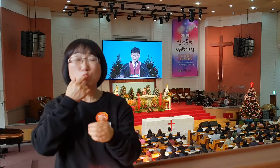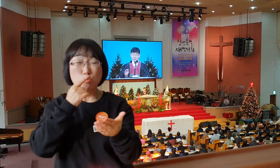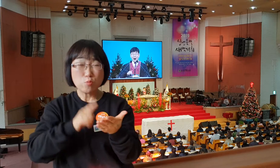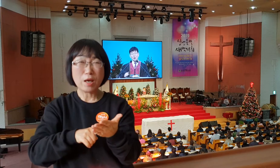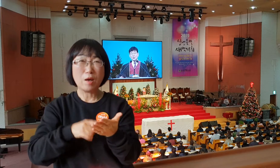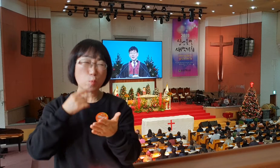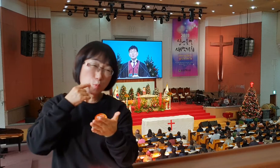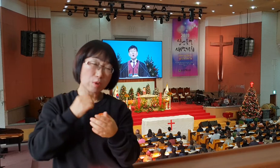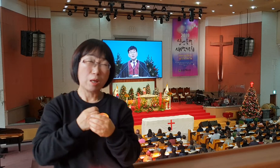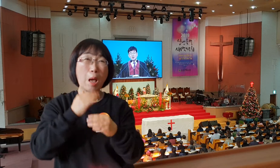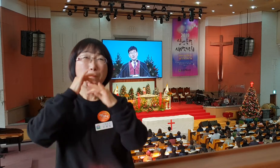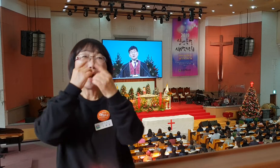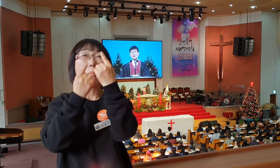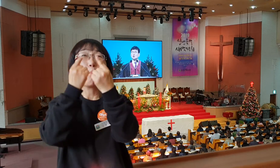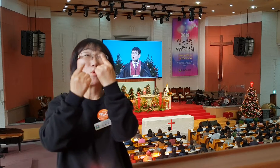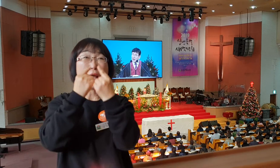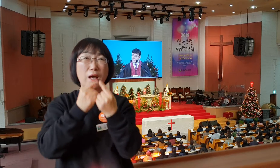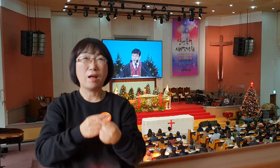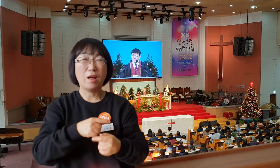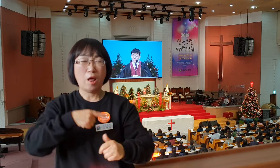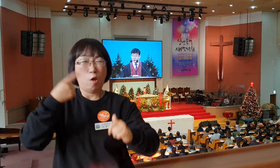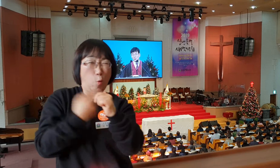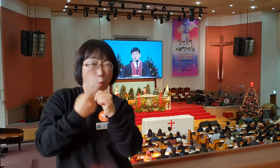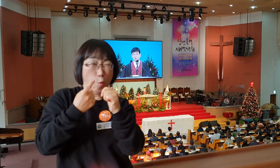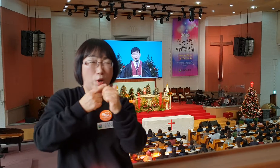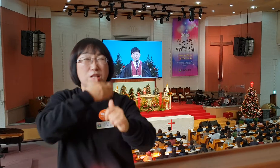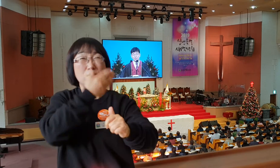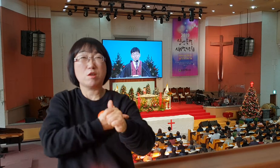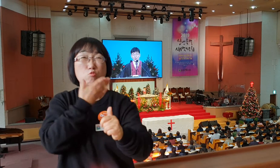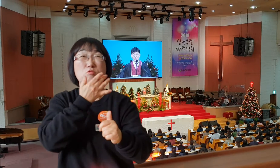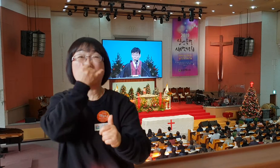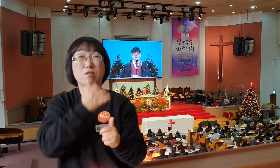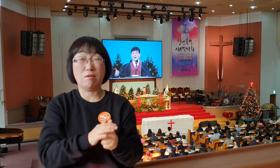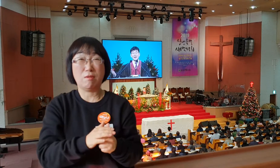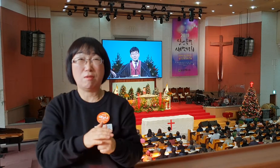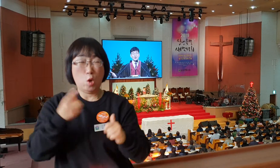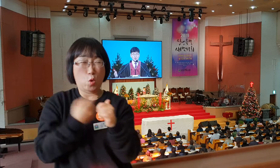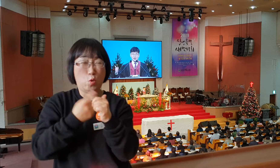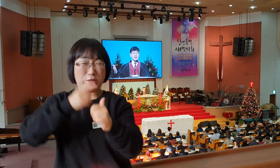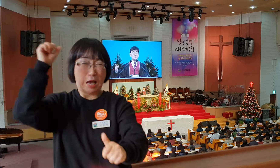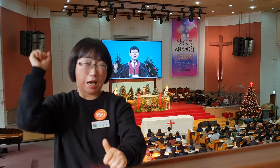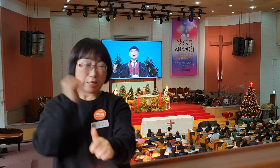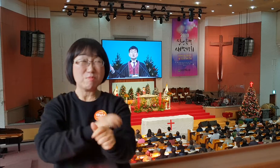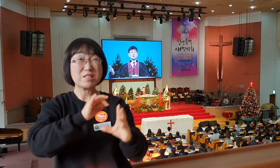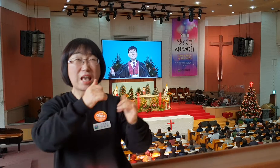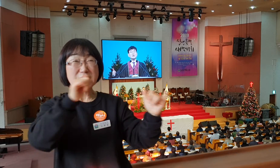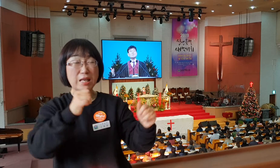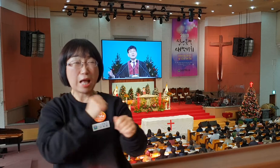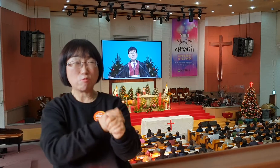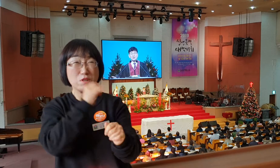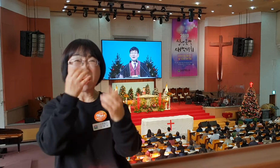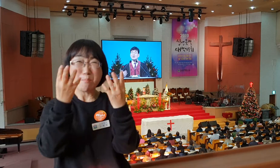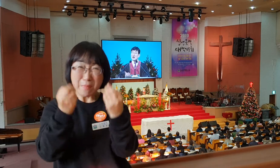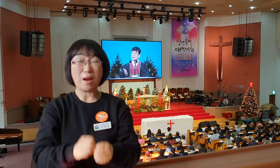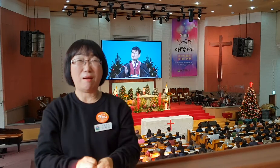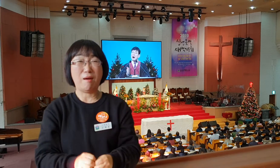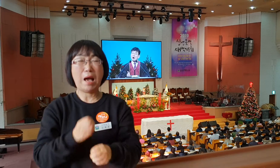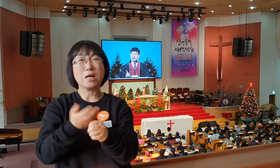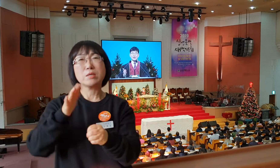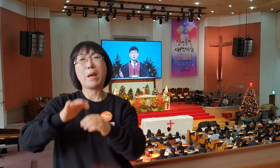하다못해 방언보다는 뭐가 능력 욕 하는 게 능력 인지도 모릅니다 욕 잘하면요 할 수 있는 일들 많습니다